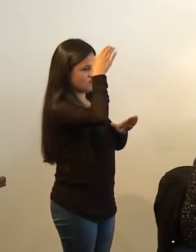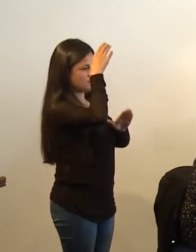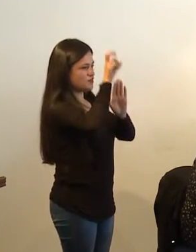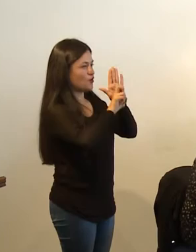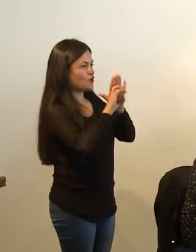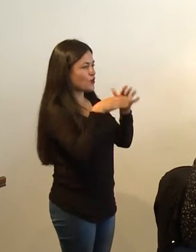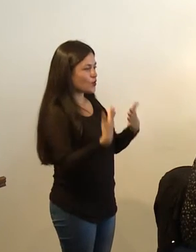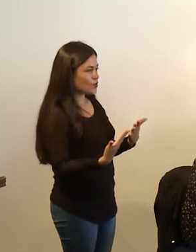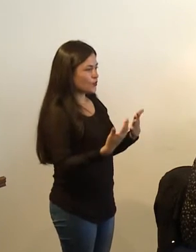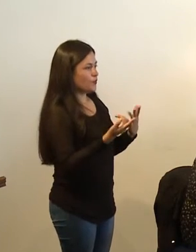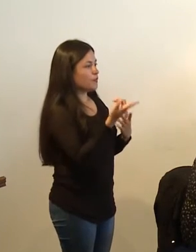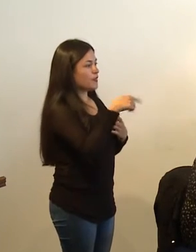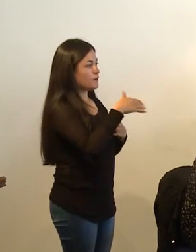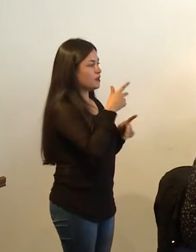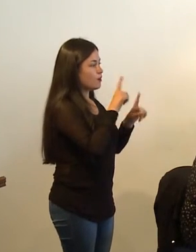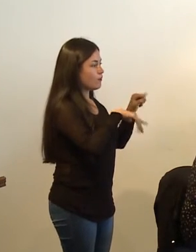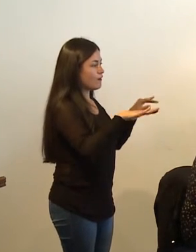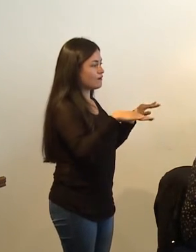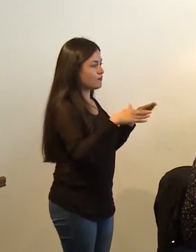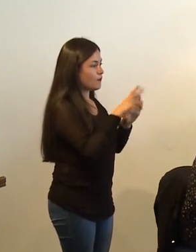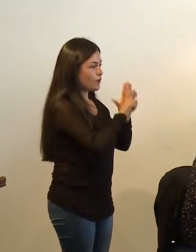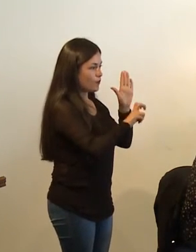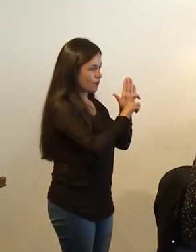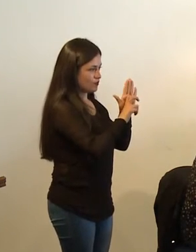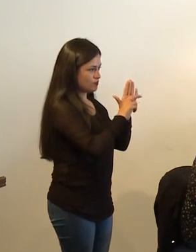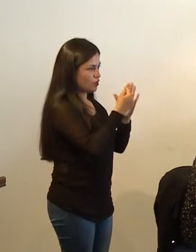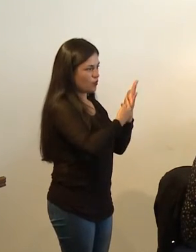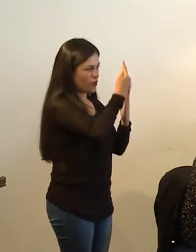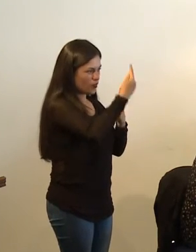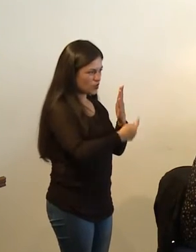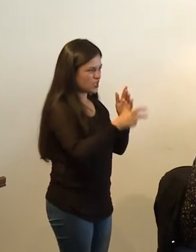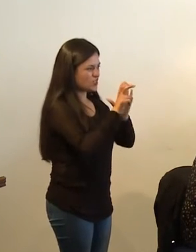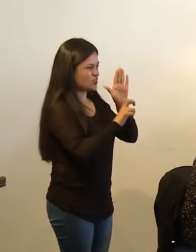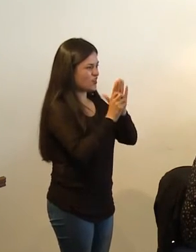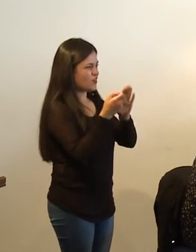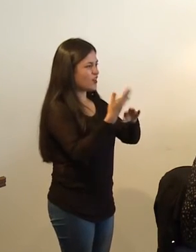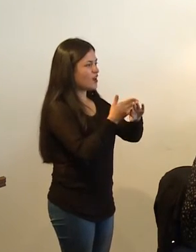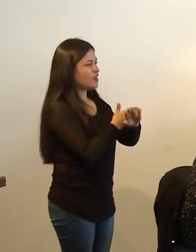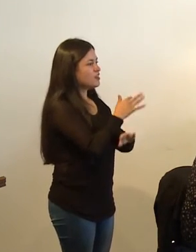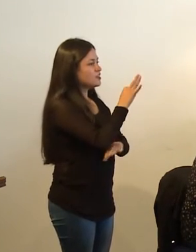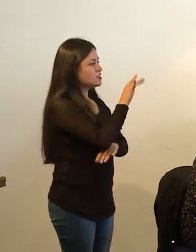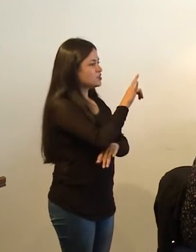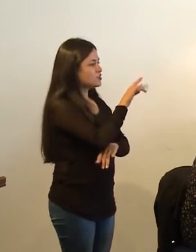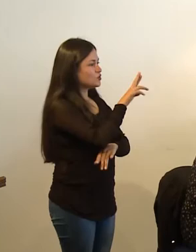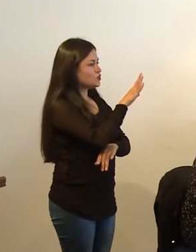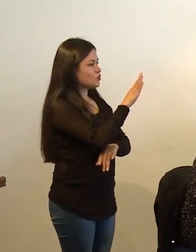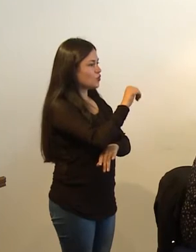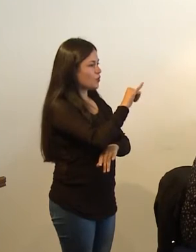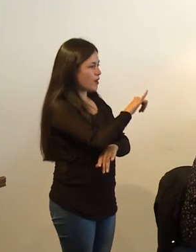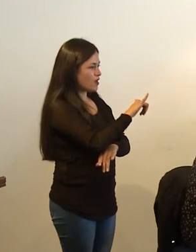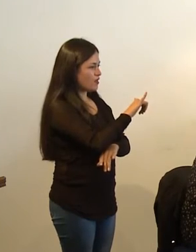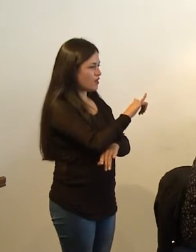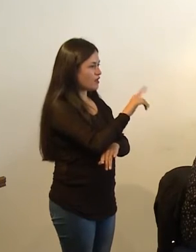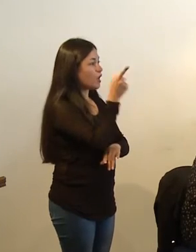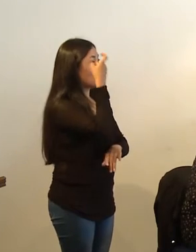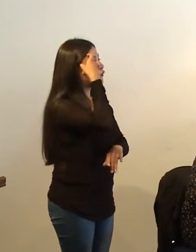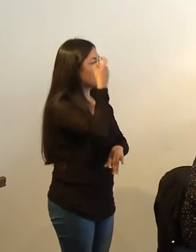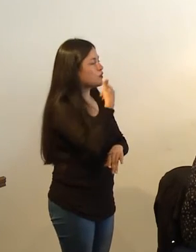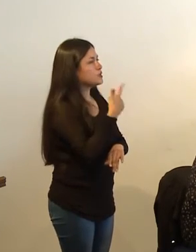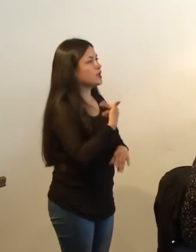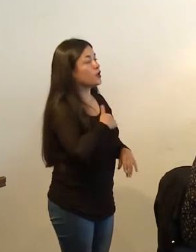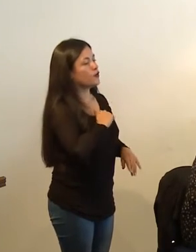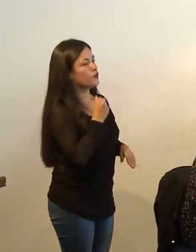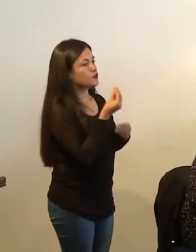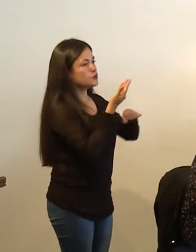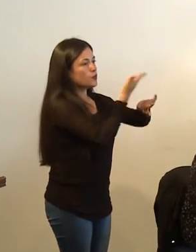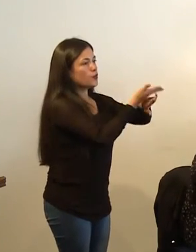proyectos institucionales estatales contra los que peleábamos, de Turbay y todo eso, se llamaban comunitarios. No, que vamos a hacer la propuesta de